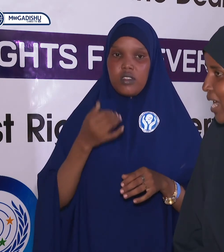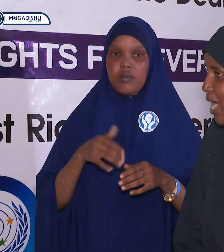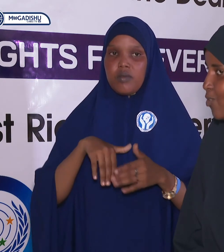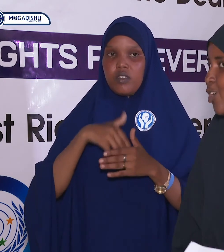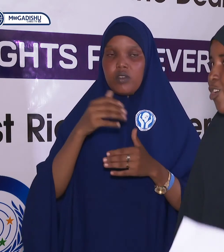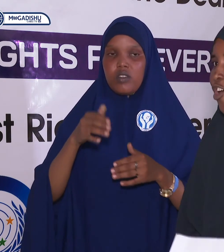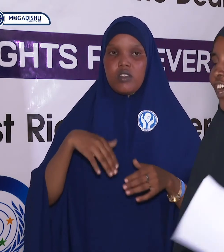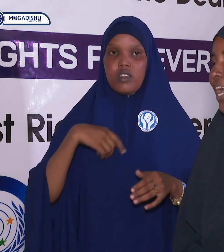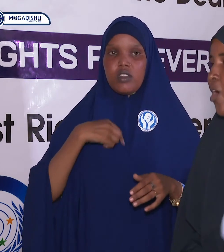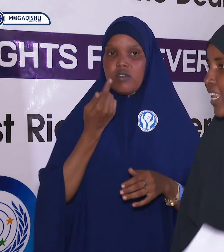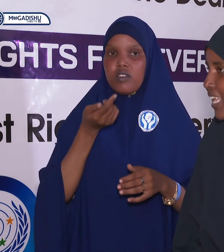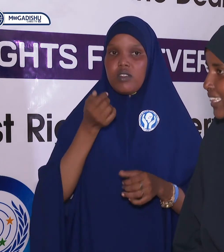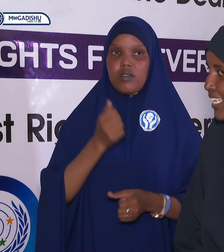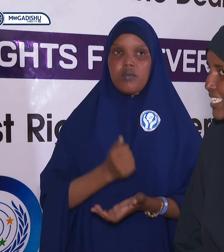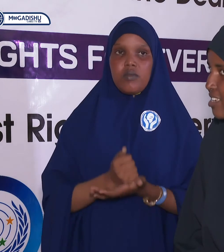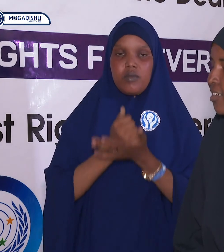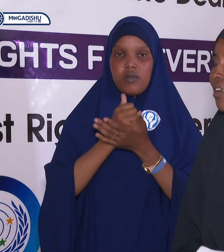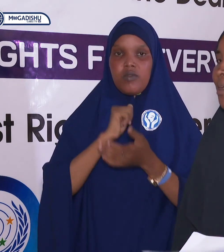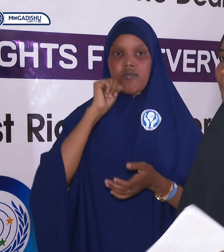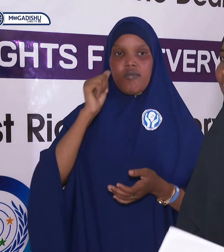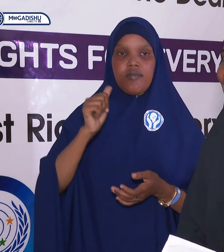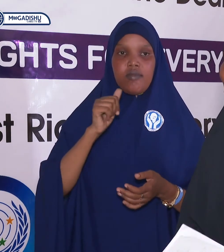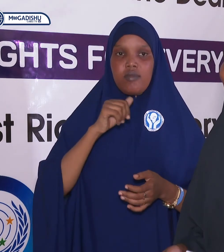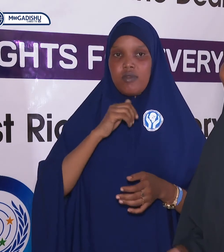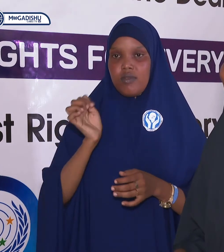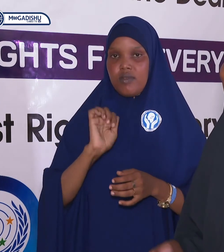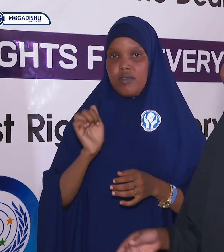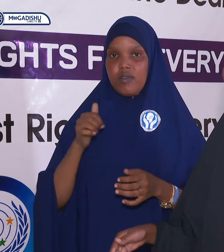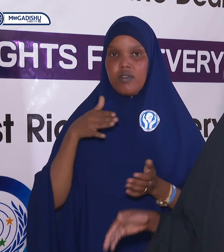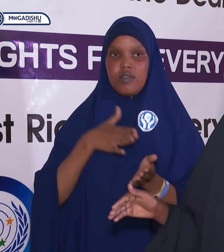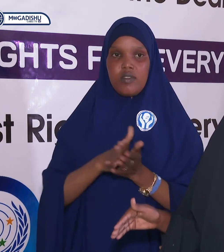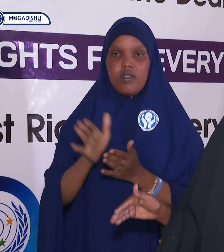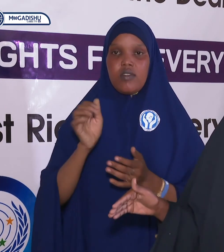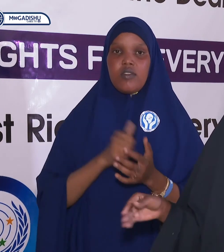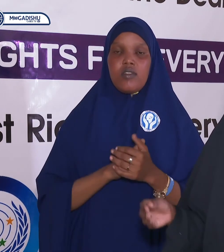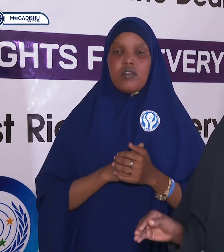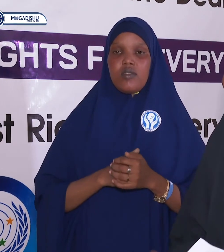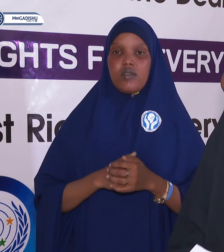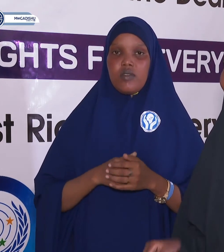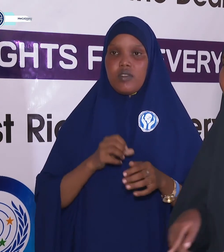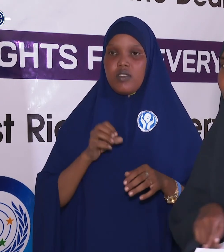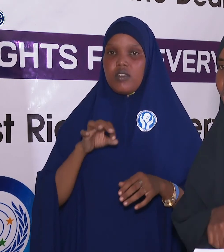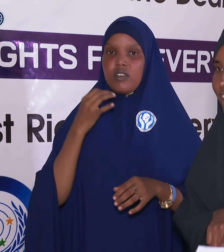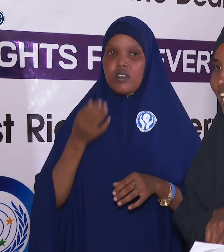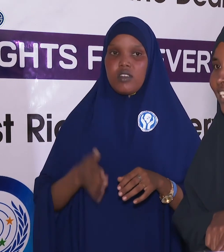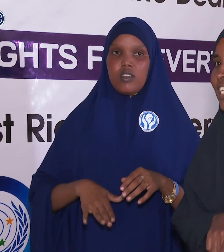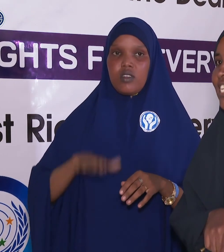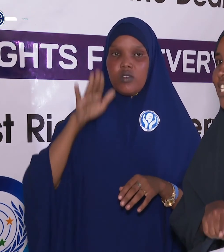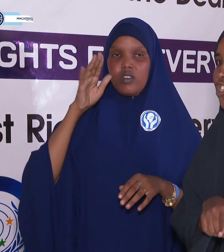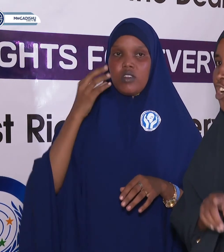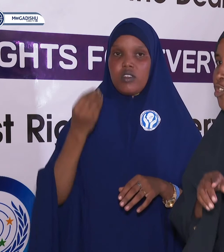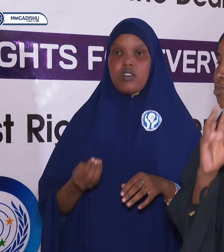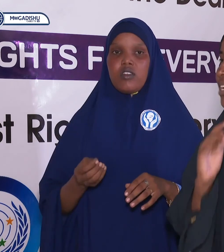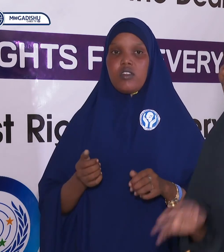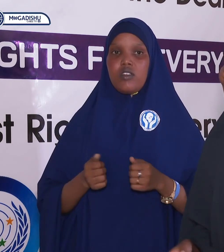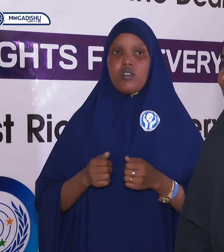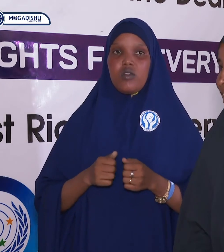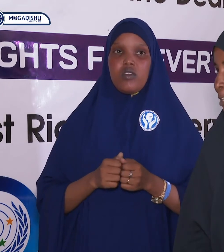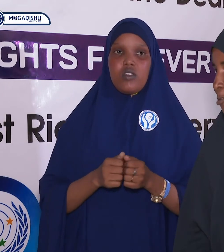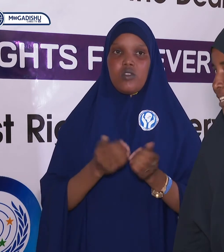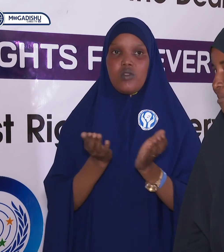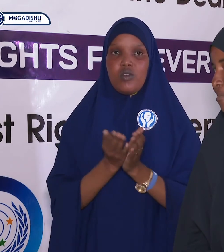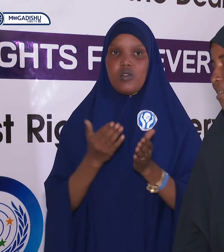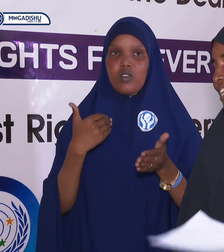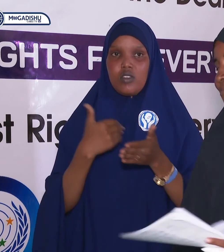سحطة معاون كراه جوار ذات ليس مركا حضر كيسا كي وينا إن كي يرى لو صادر سعي سكول